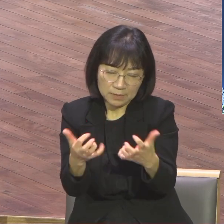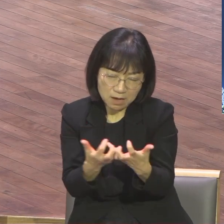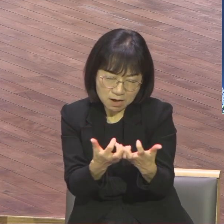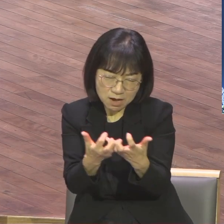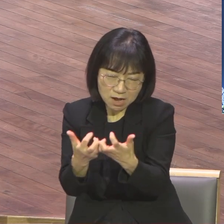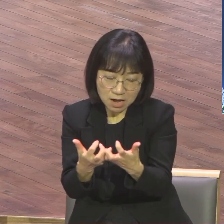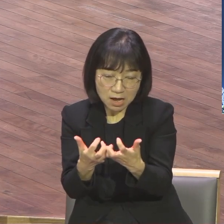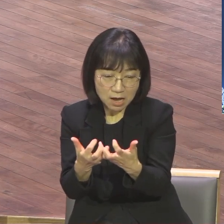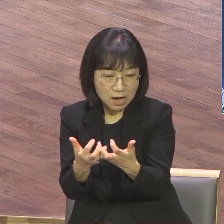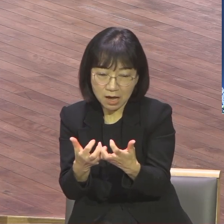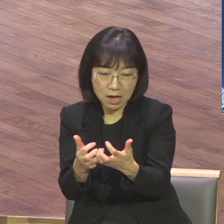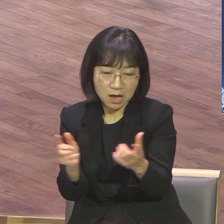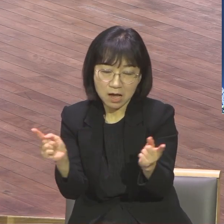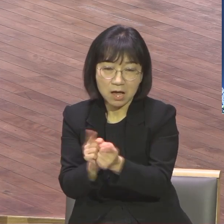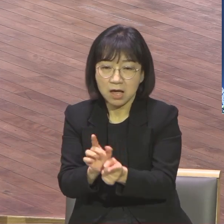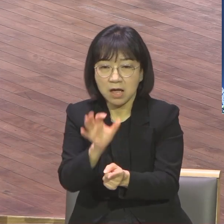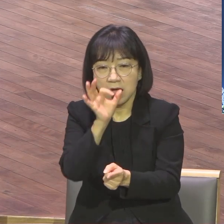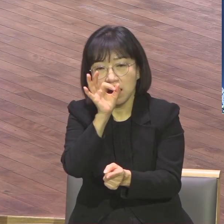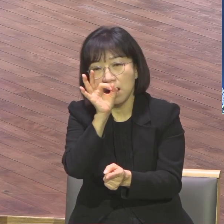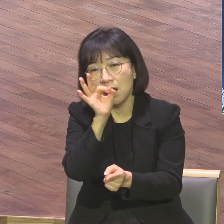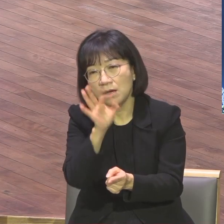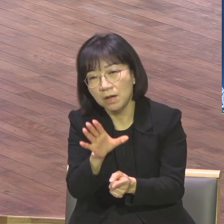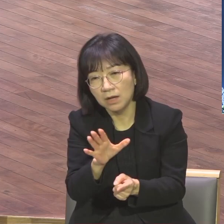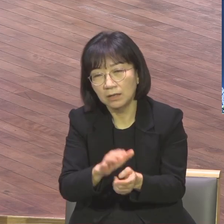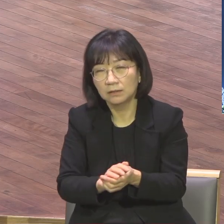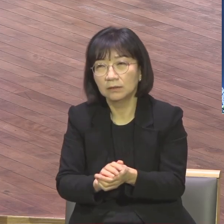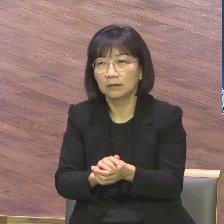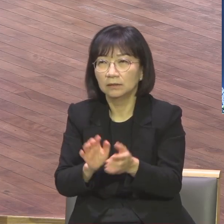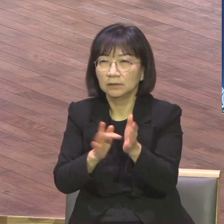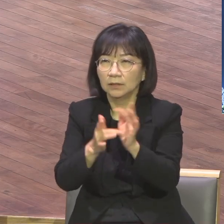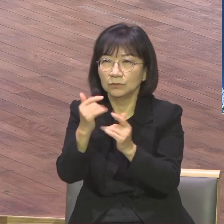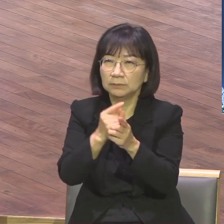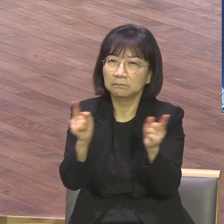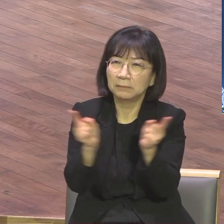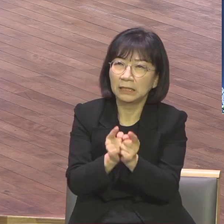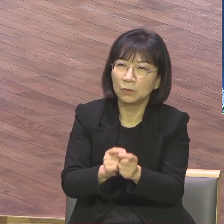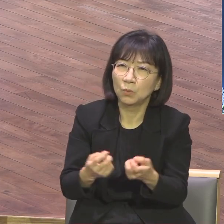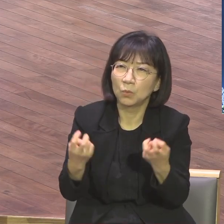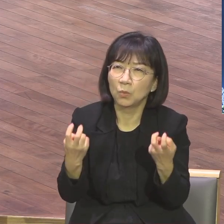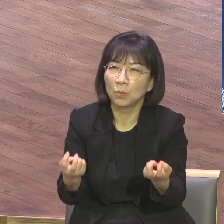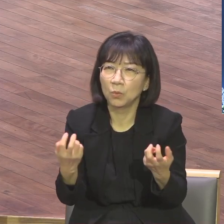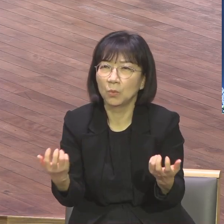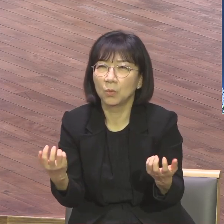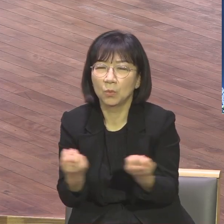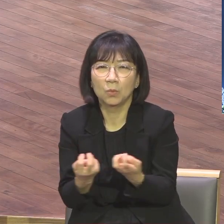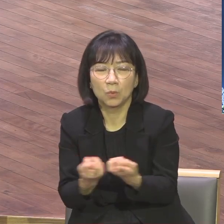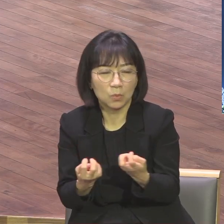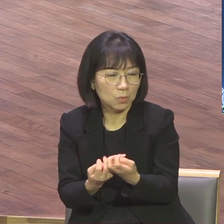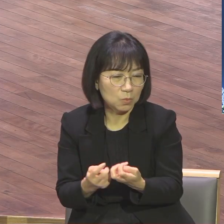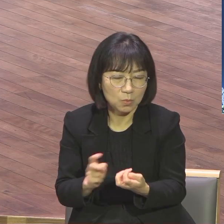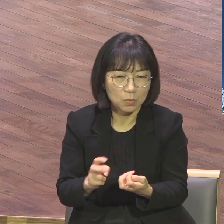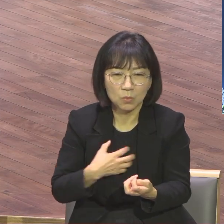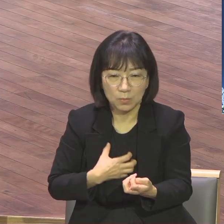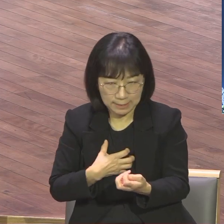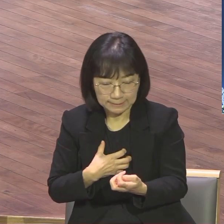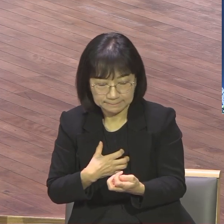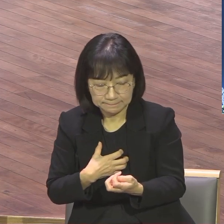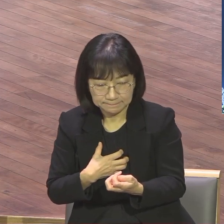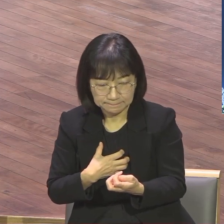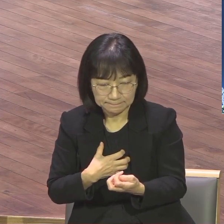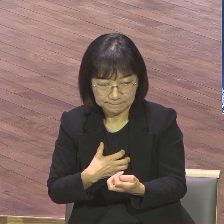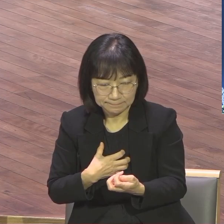못 가니까 도저히 예수님 계신 앞자리까지 못 가게 됐다. 그러니까 자, 이들에게